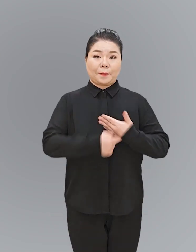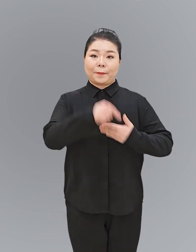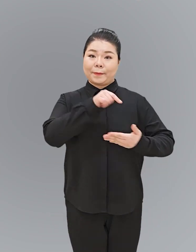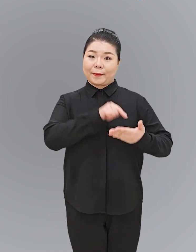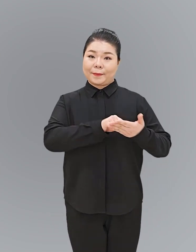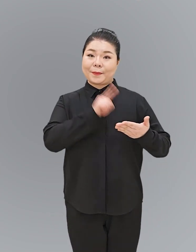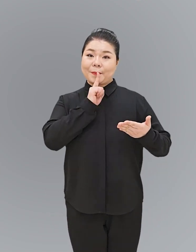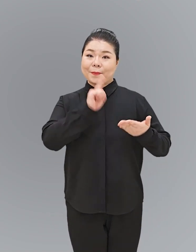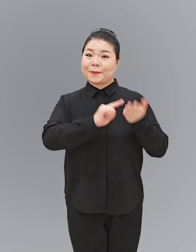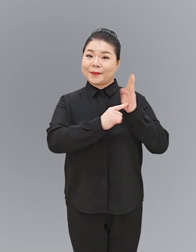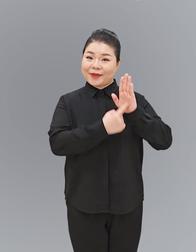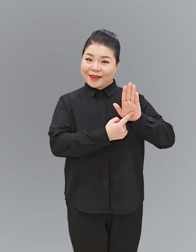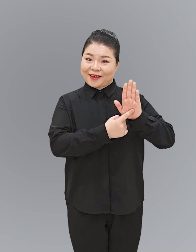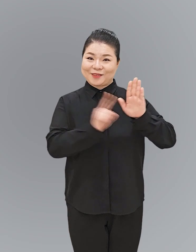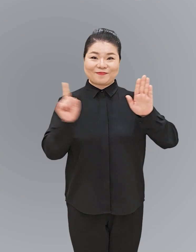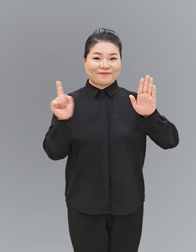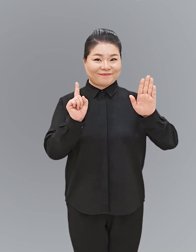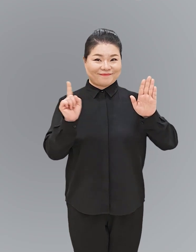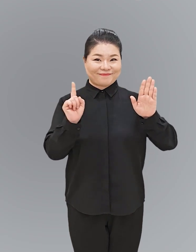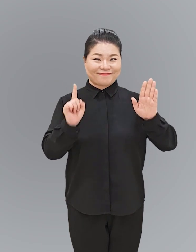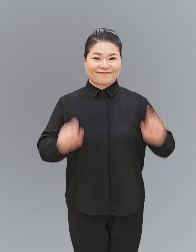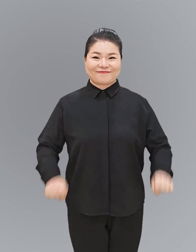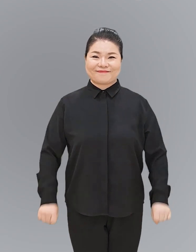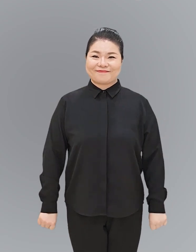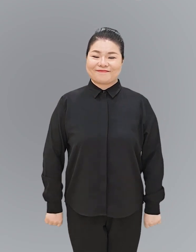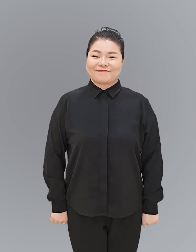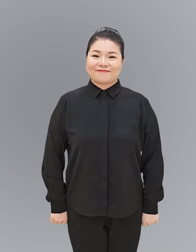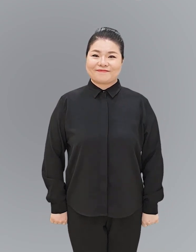마음을 언어로 비추면 어떻게 될까?